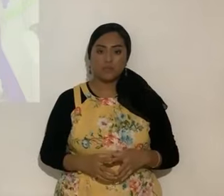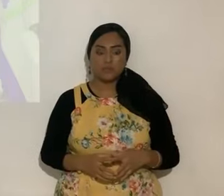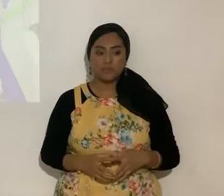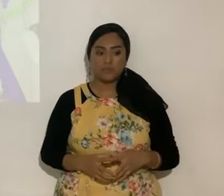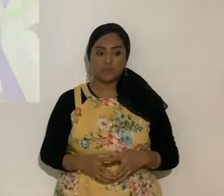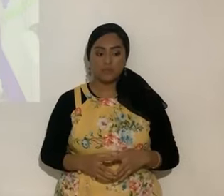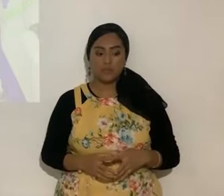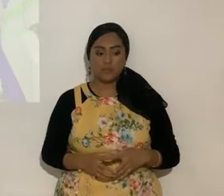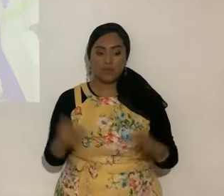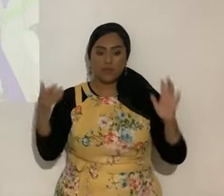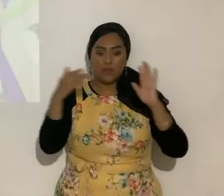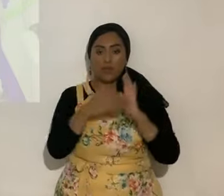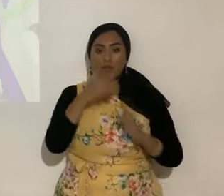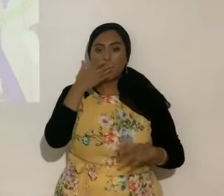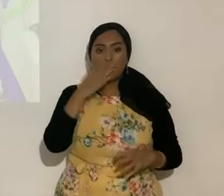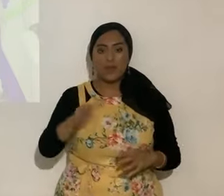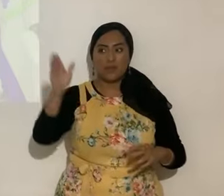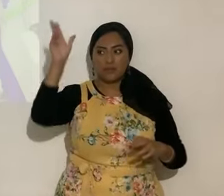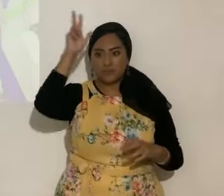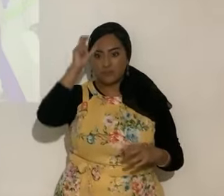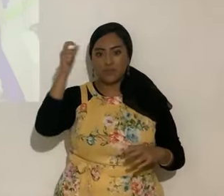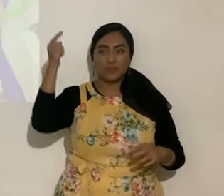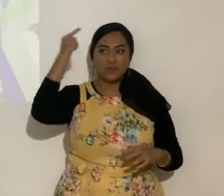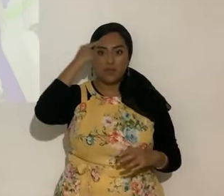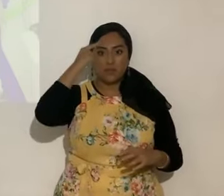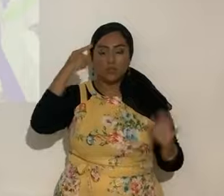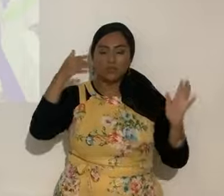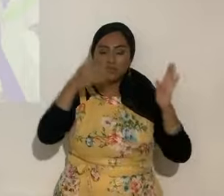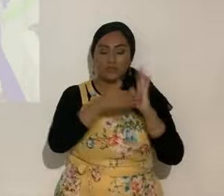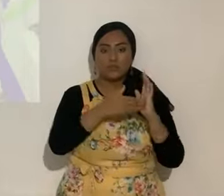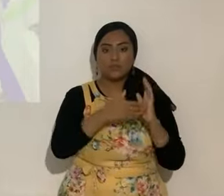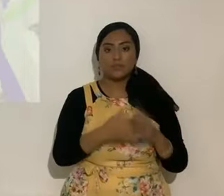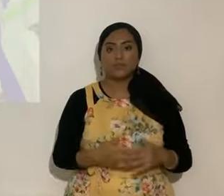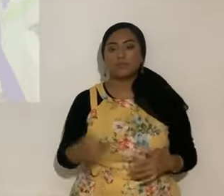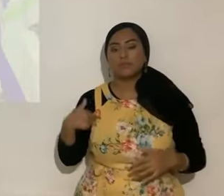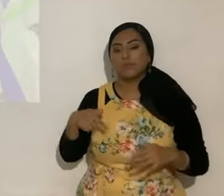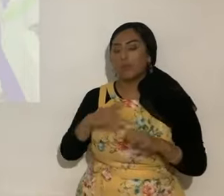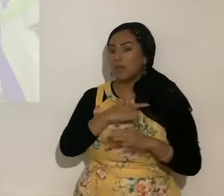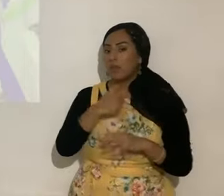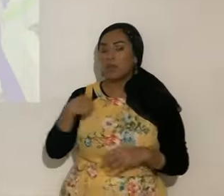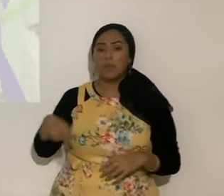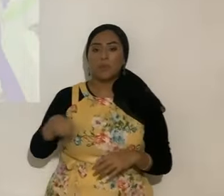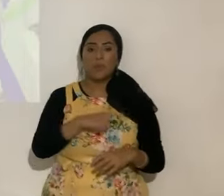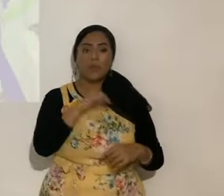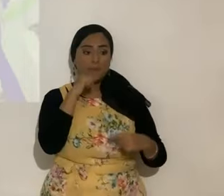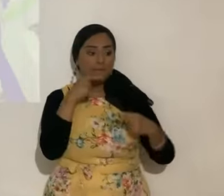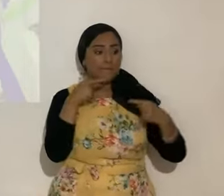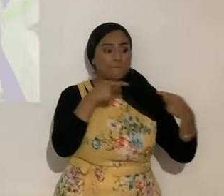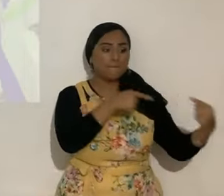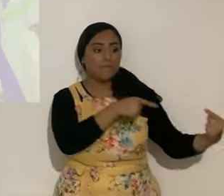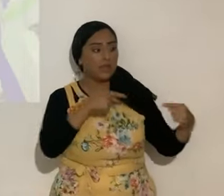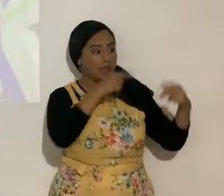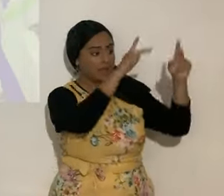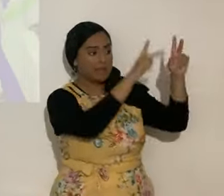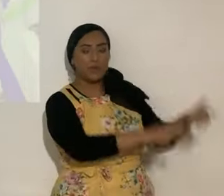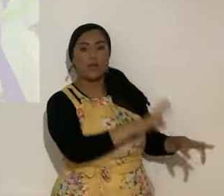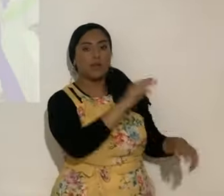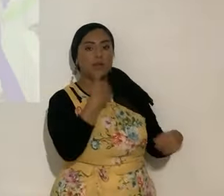contra pensamientos malos, perversos, en pocas palabras, no tenemos lucha, contra carne y sangre, sino contra